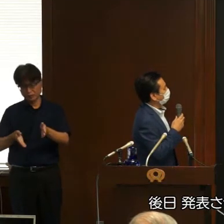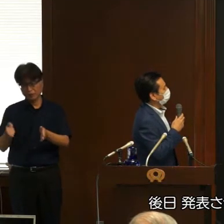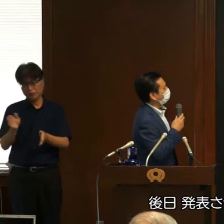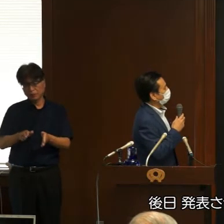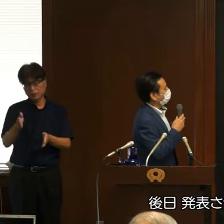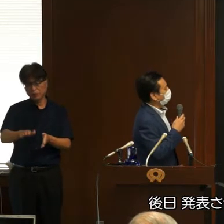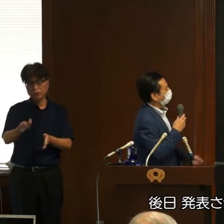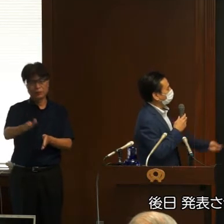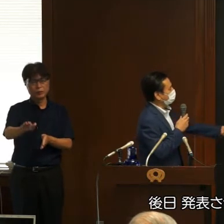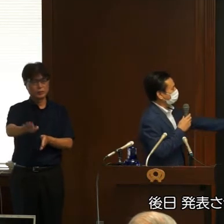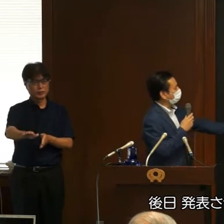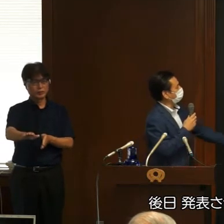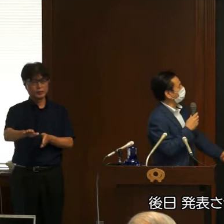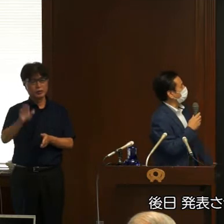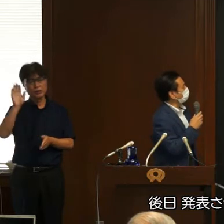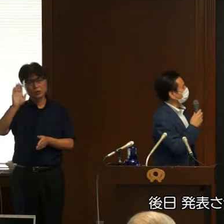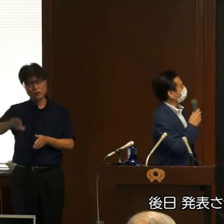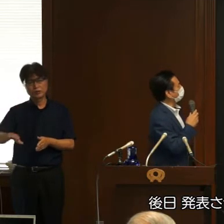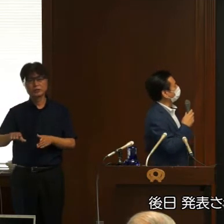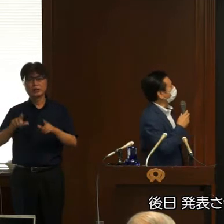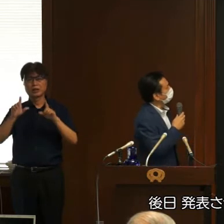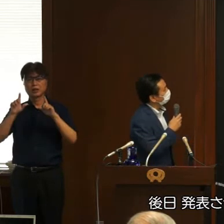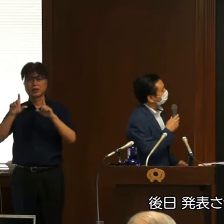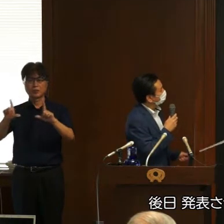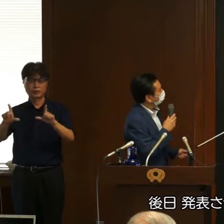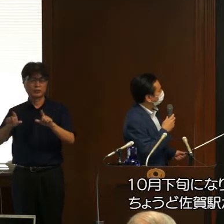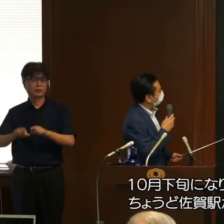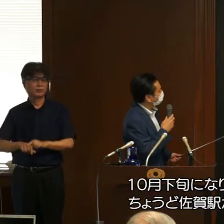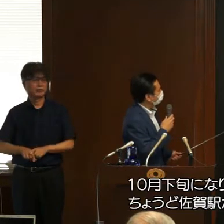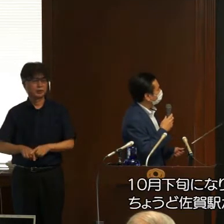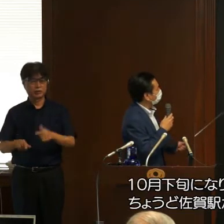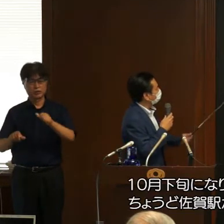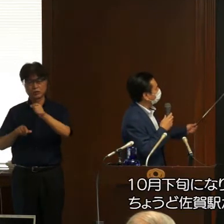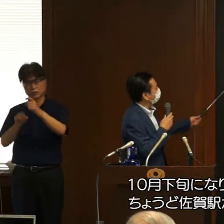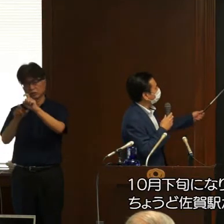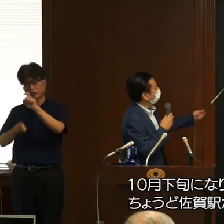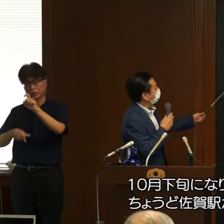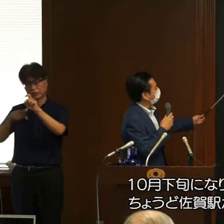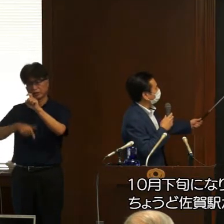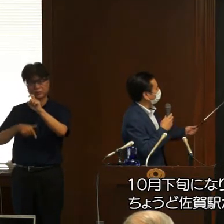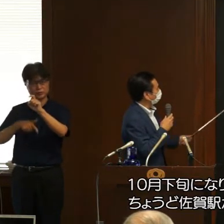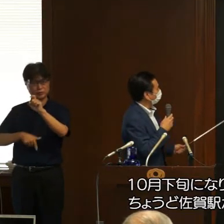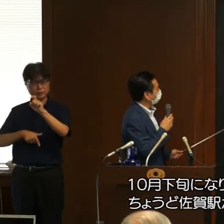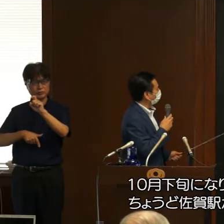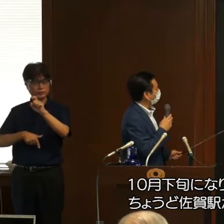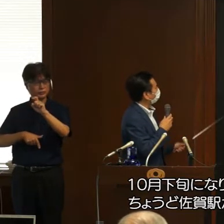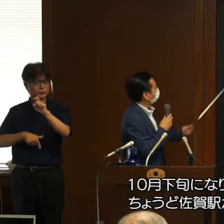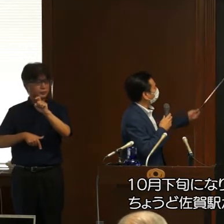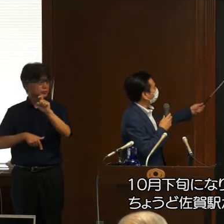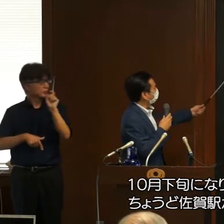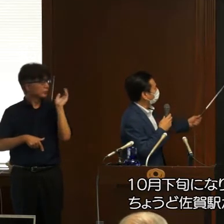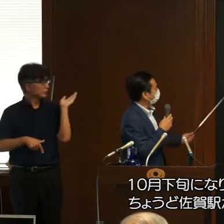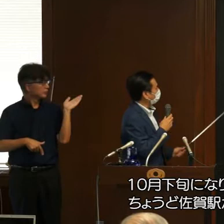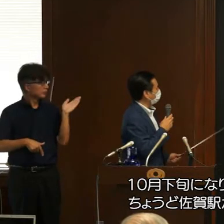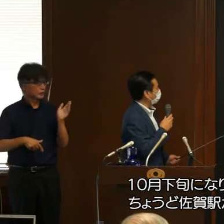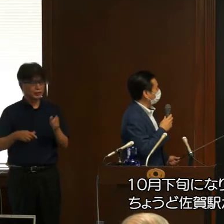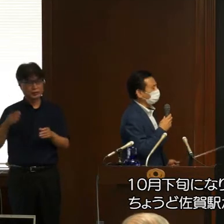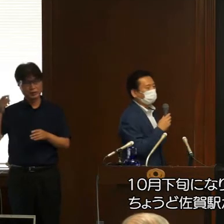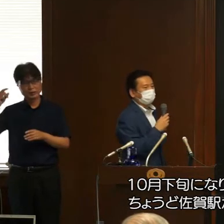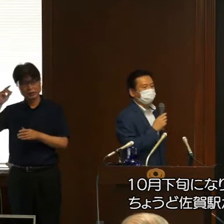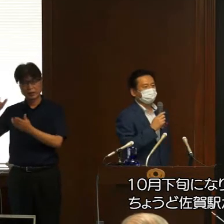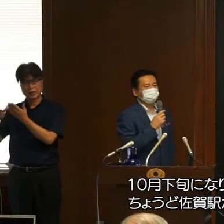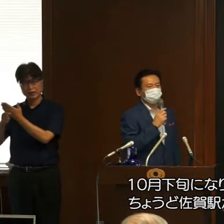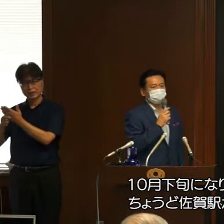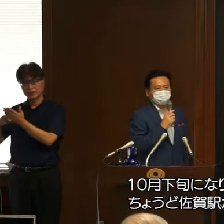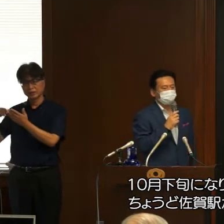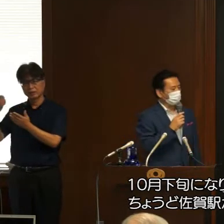して、後日発表させていただきまして、10月下旬になりますとちょうど佐賀駅から南